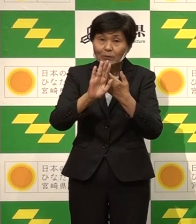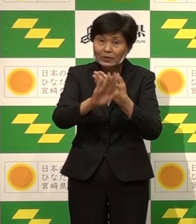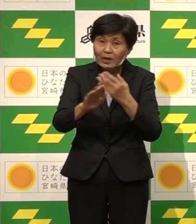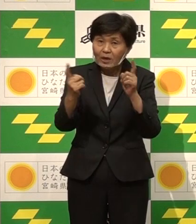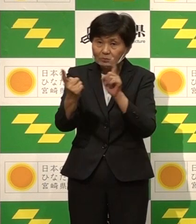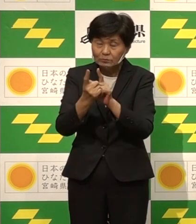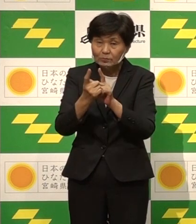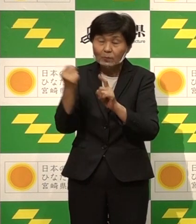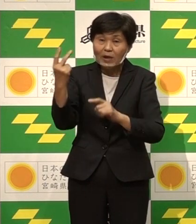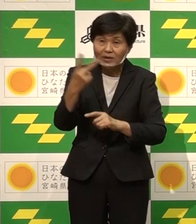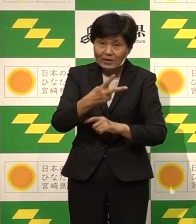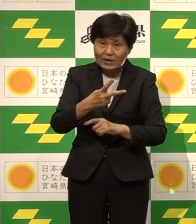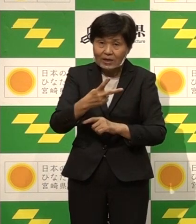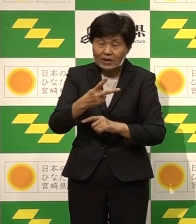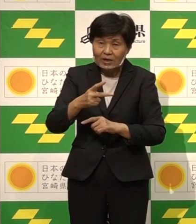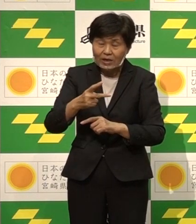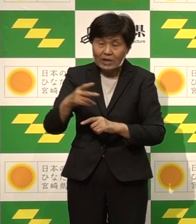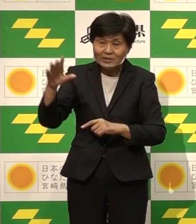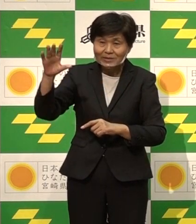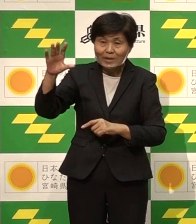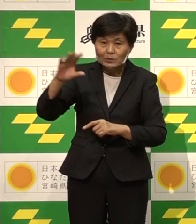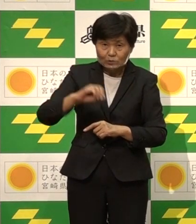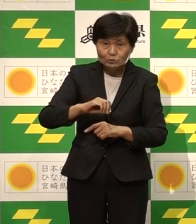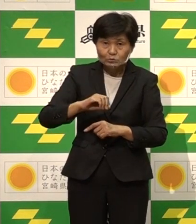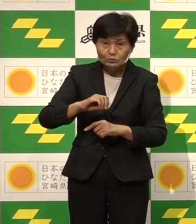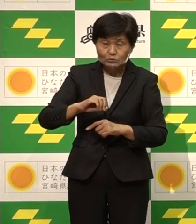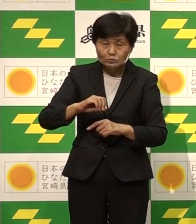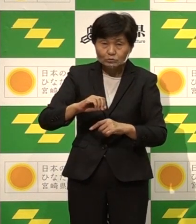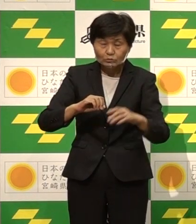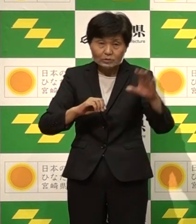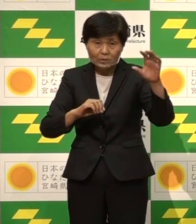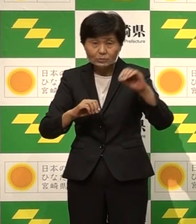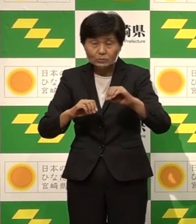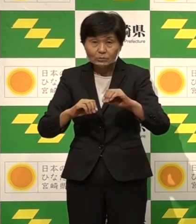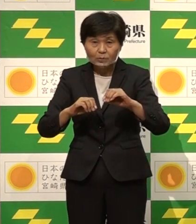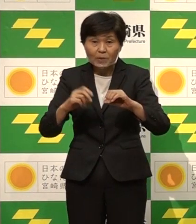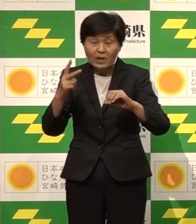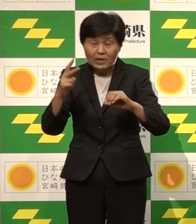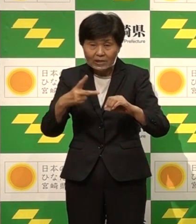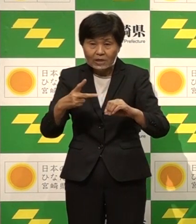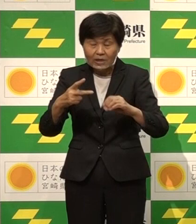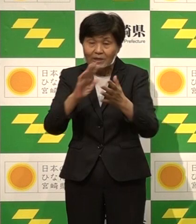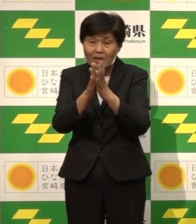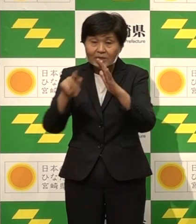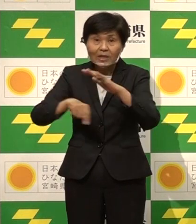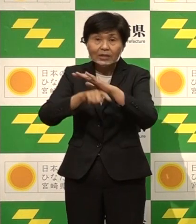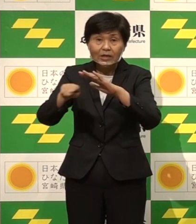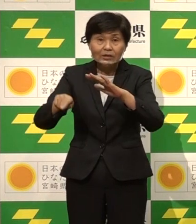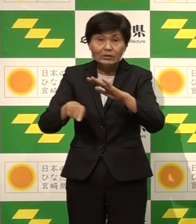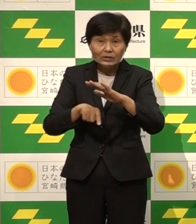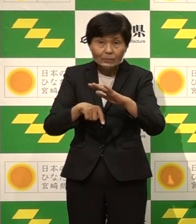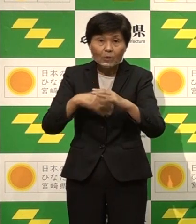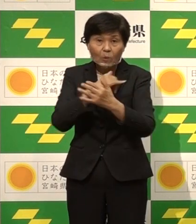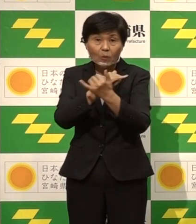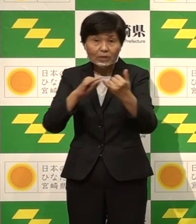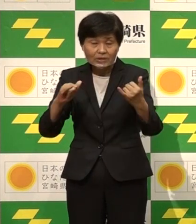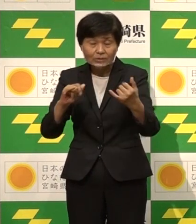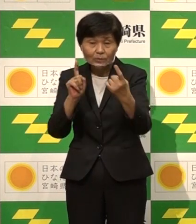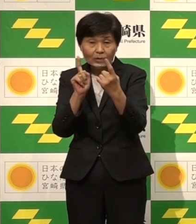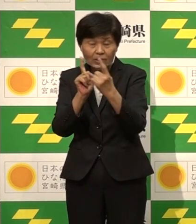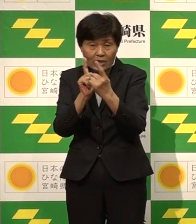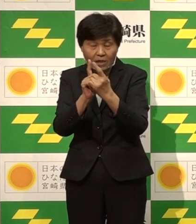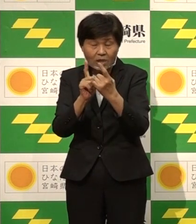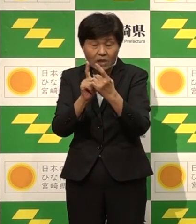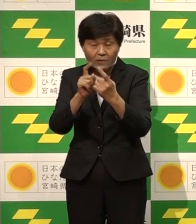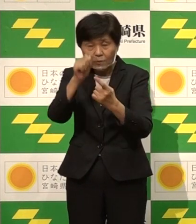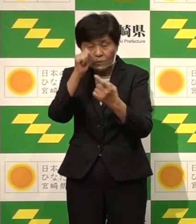えば帰省をするとか、まあ、県内であってもですね、親族高齢の方に会う場合は